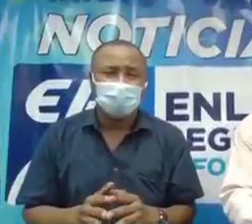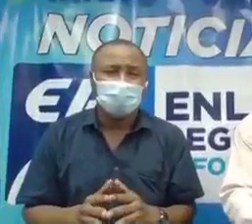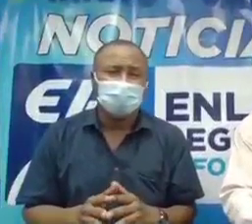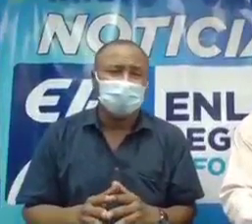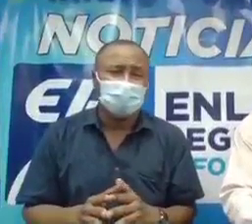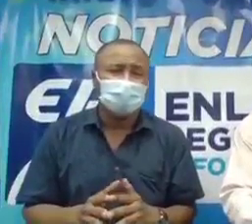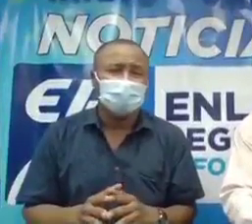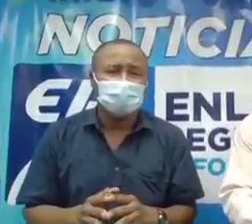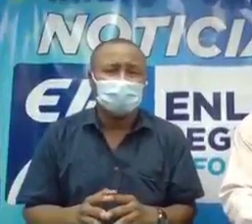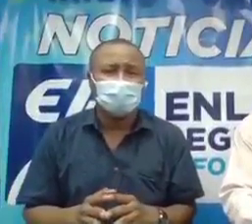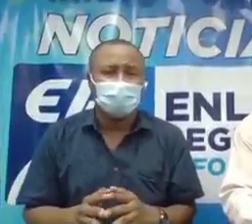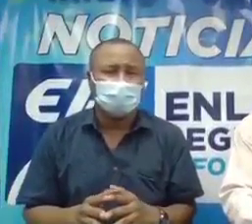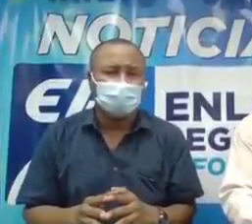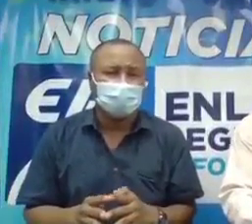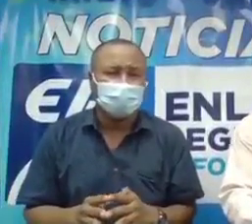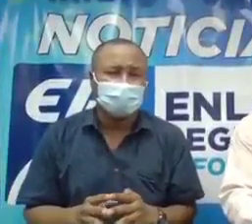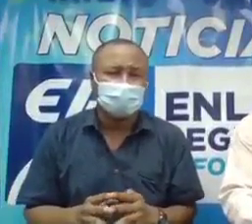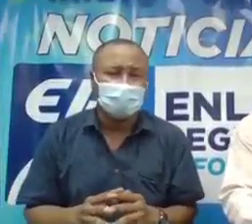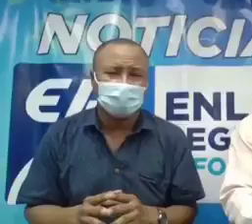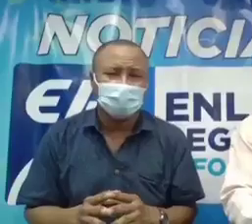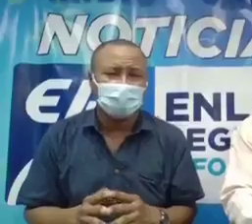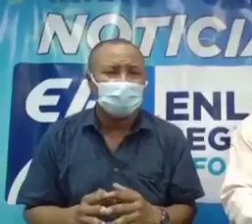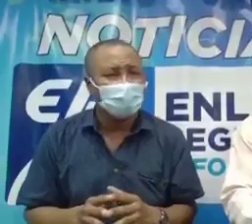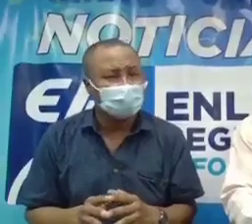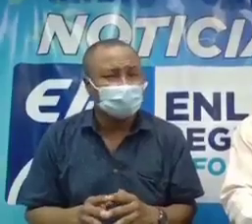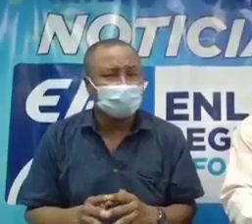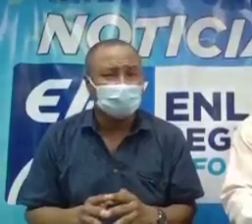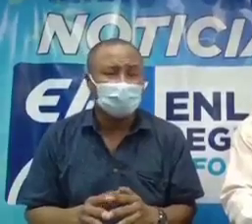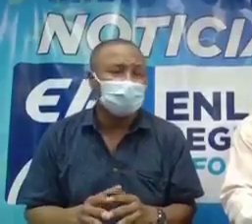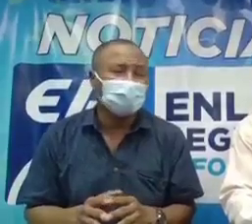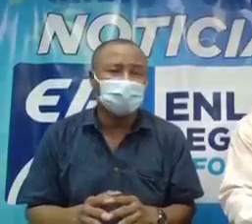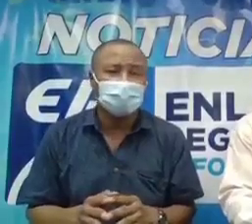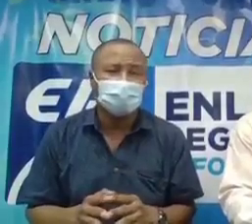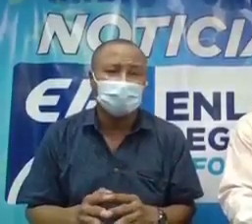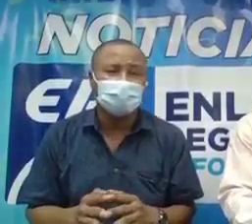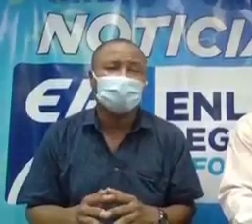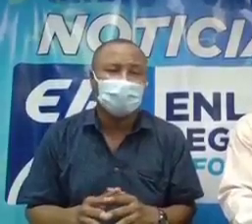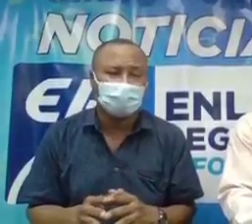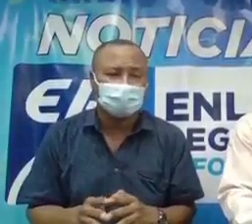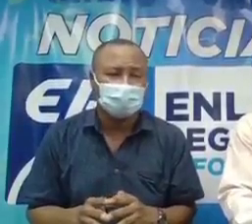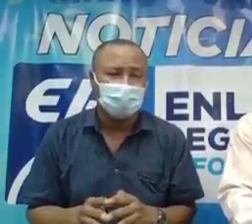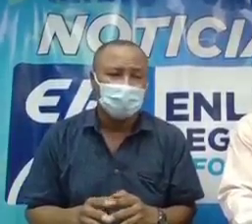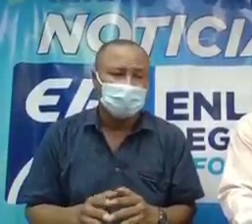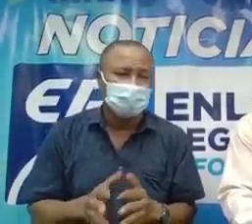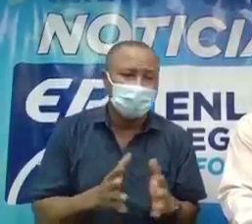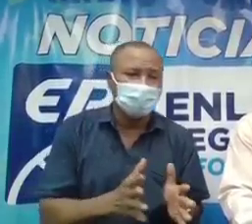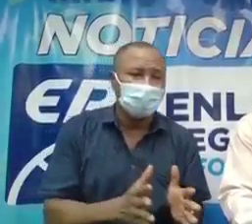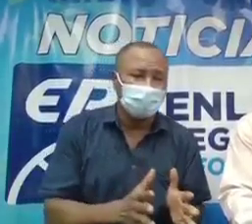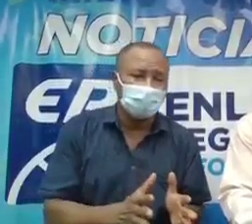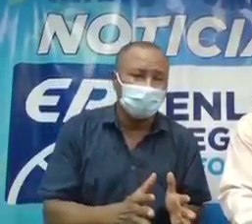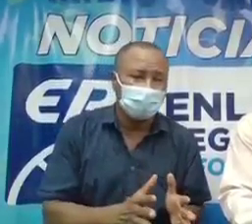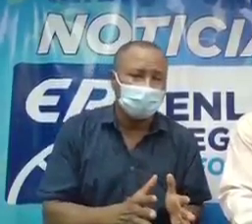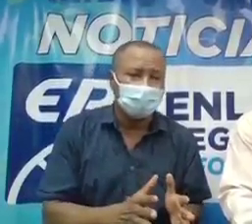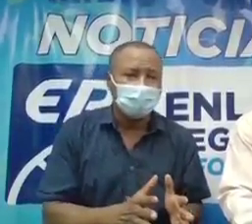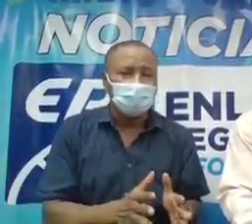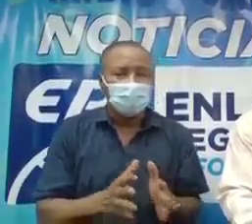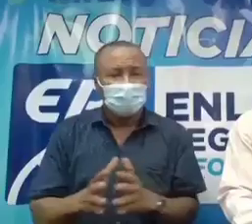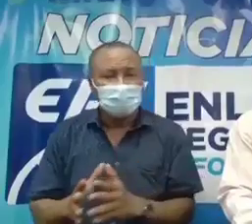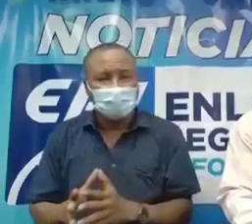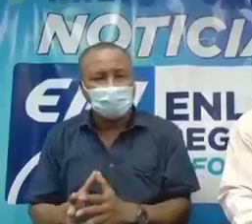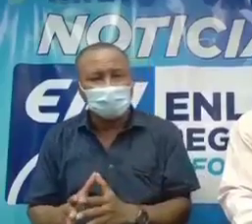reitero, van a tener que volver a la universidad. Algunos son abogados, yo no soy abogado, yo soy maestro. Si me hablan de